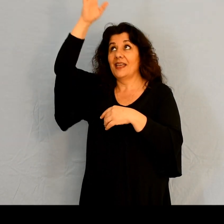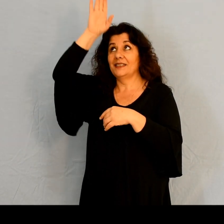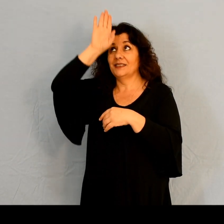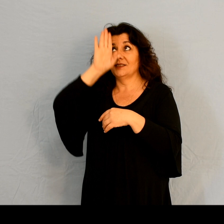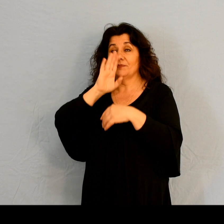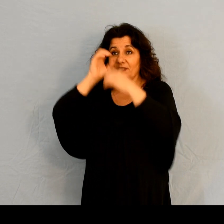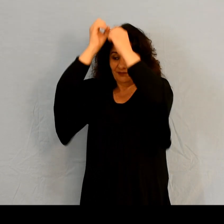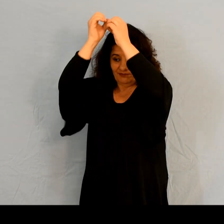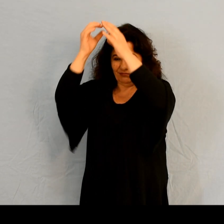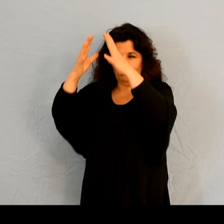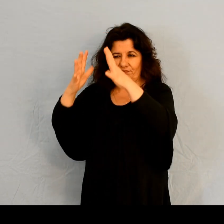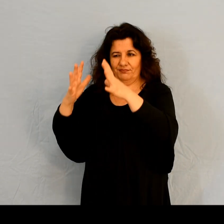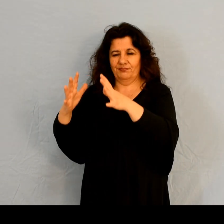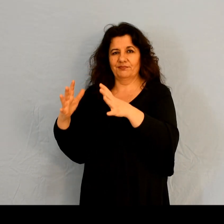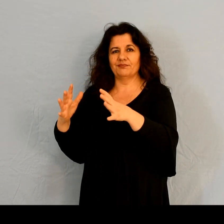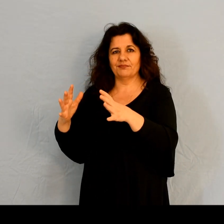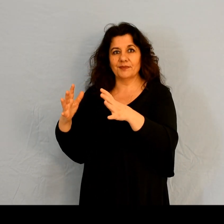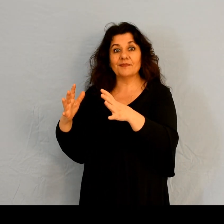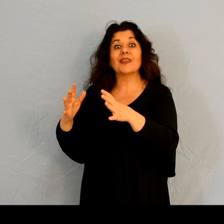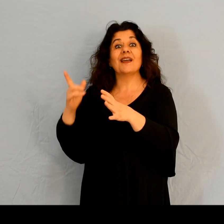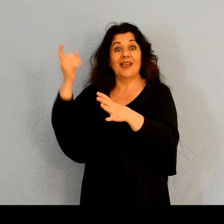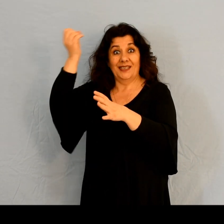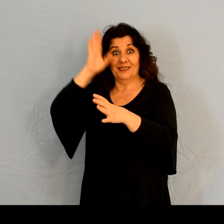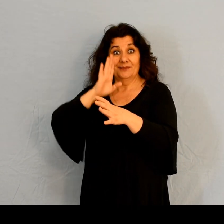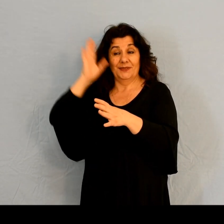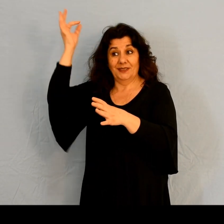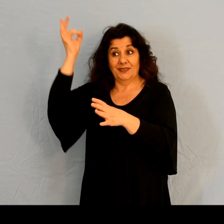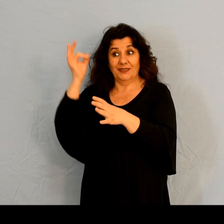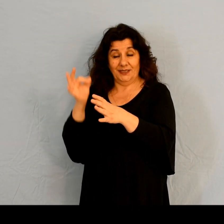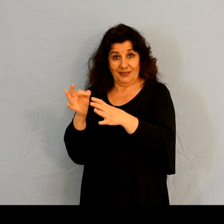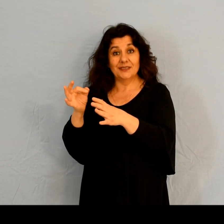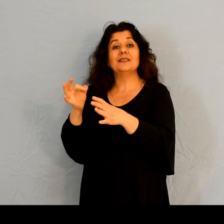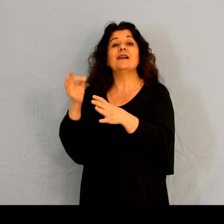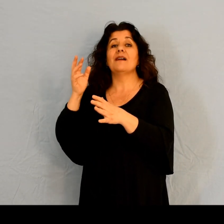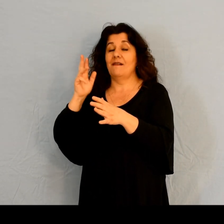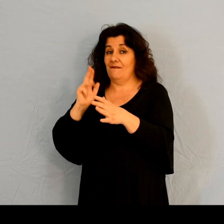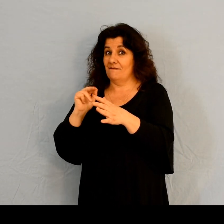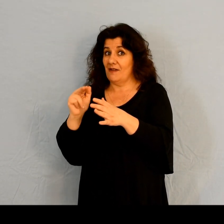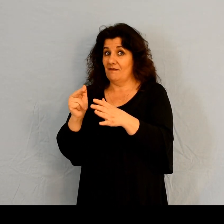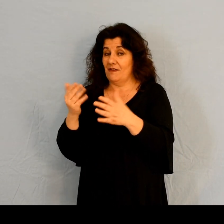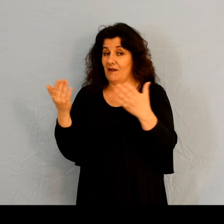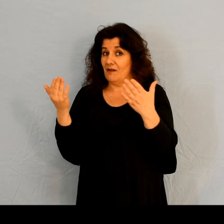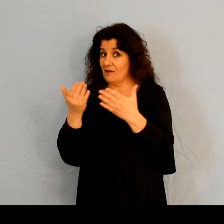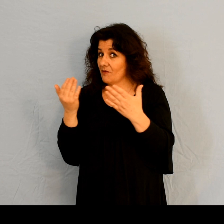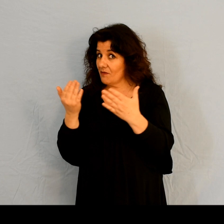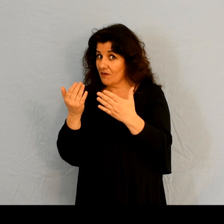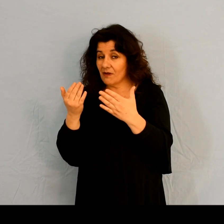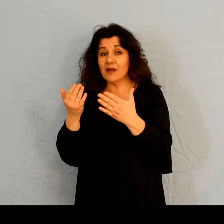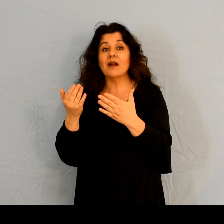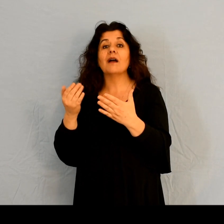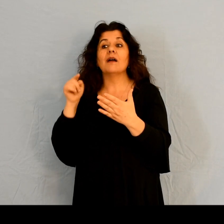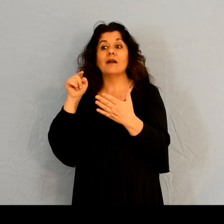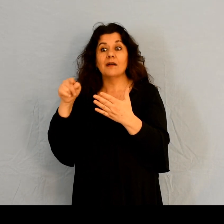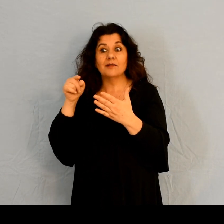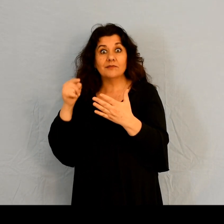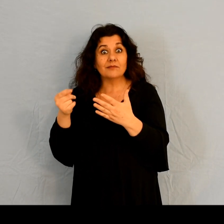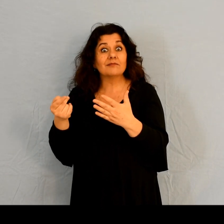Il avait reçu de l'Esprit Saint l'annonce qu'il ne verrait pas la mort avant d'avoir